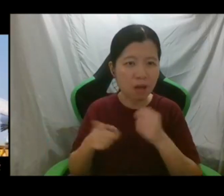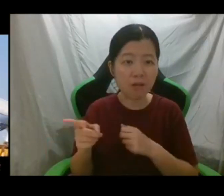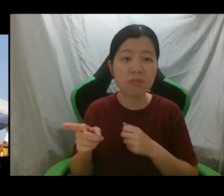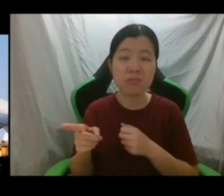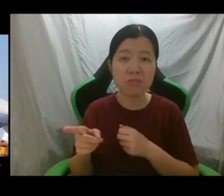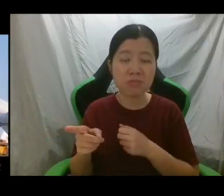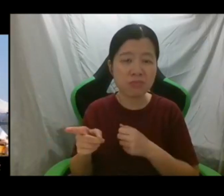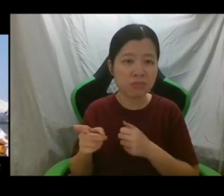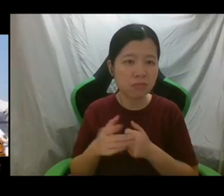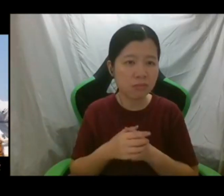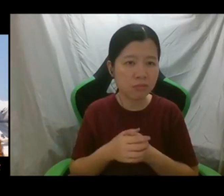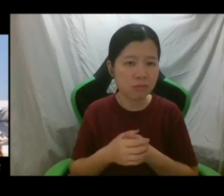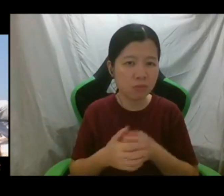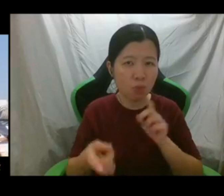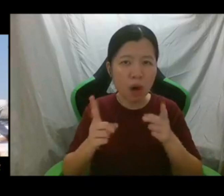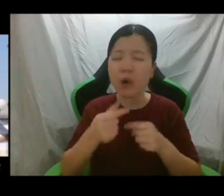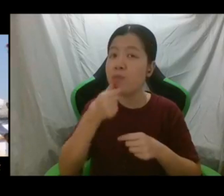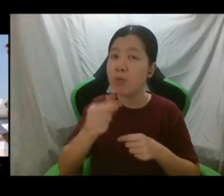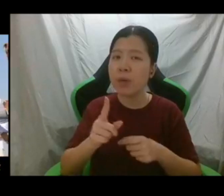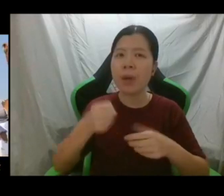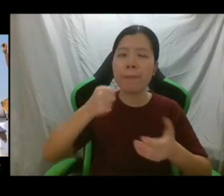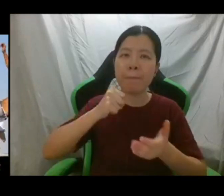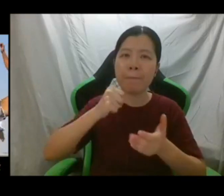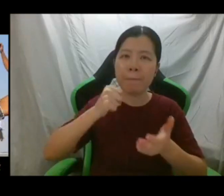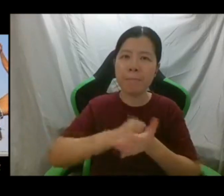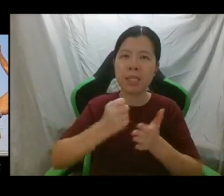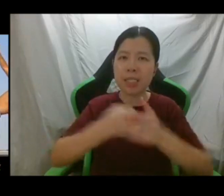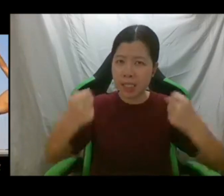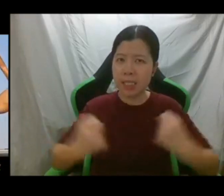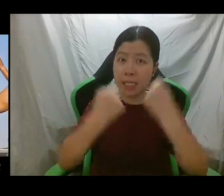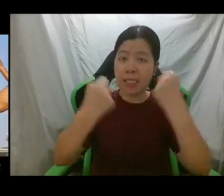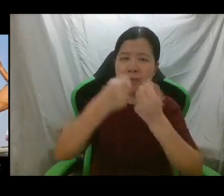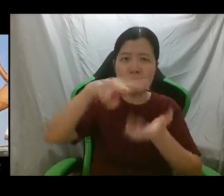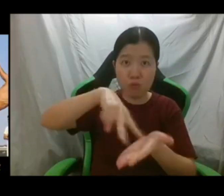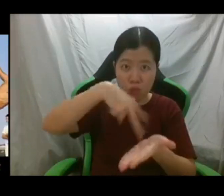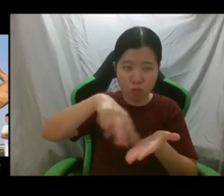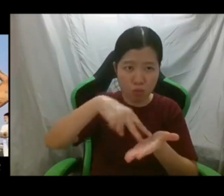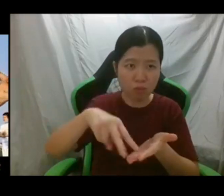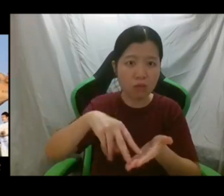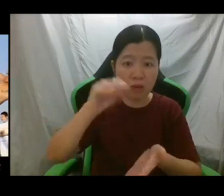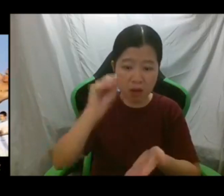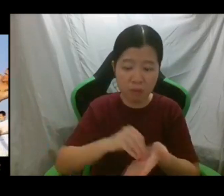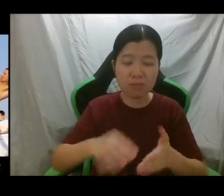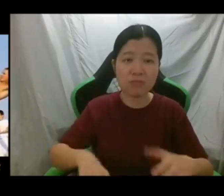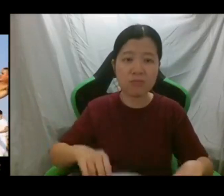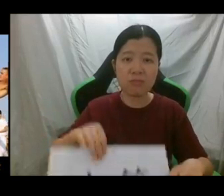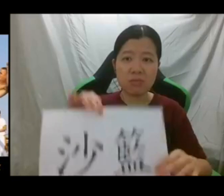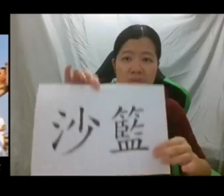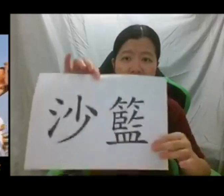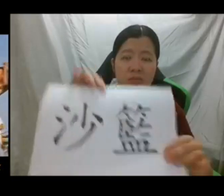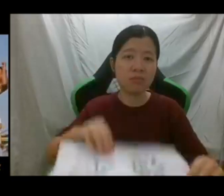或者叫佢做巴西戰舞，一定要有沙欖嘅聲音先跳到